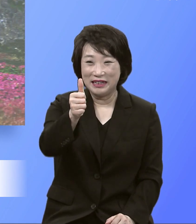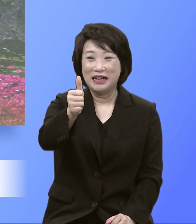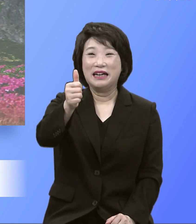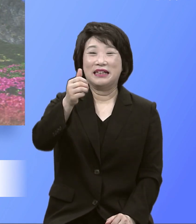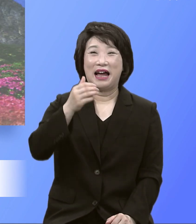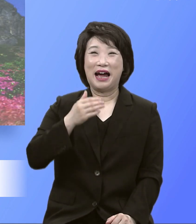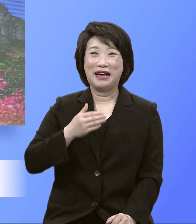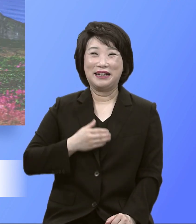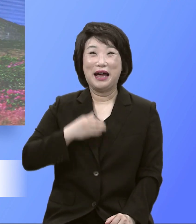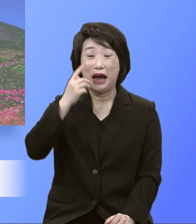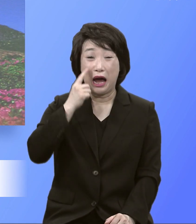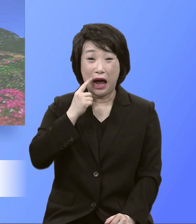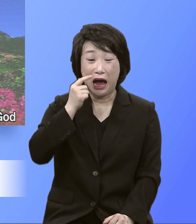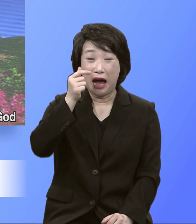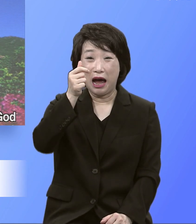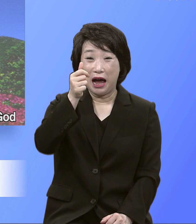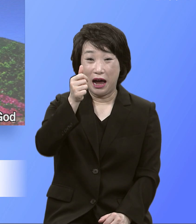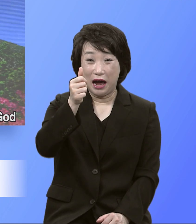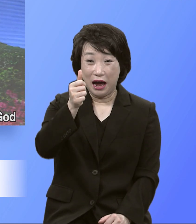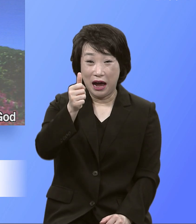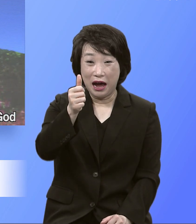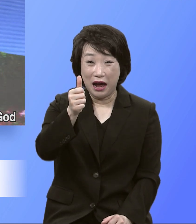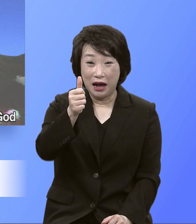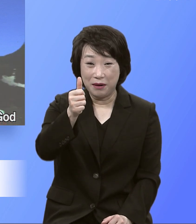아버지, 나의